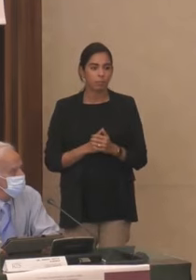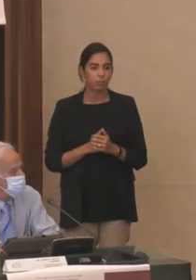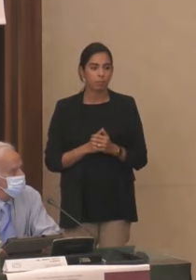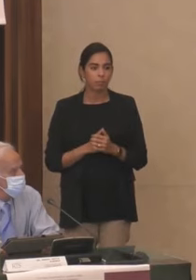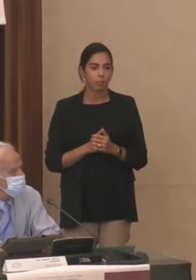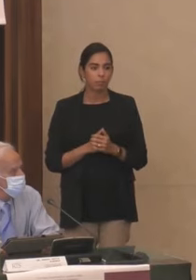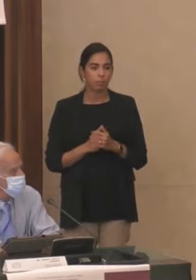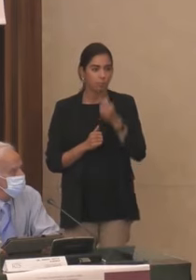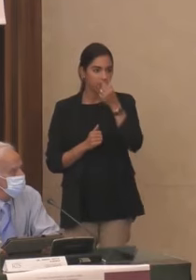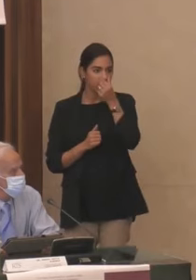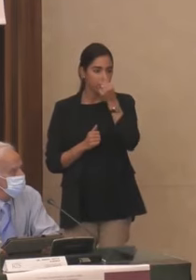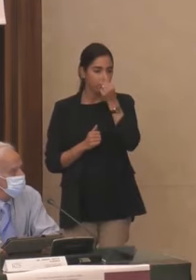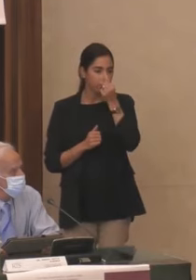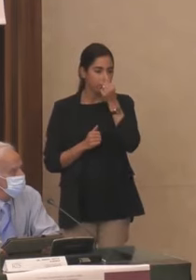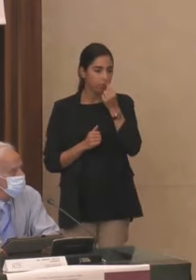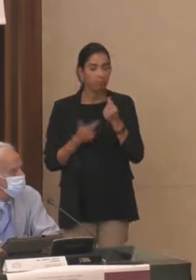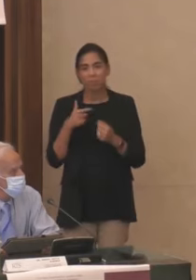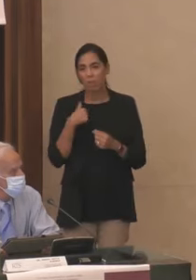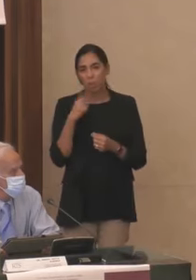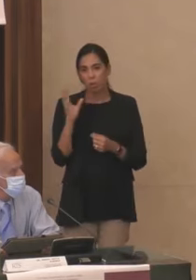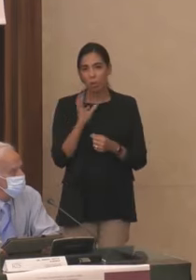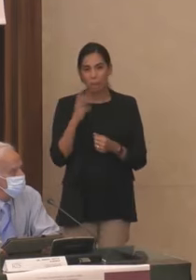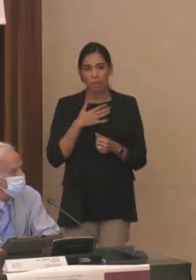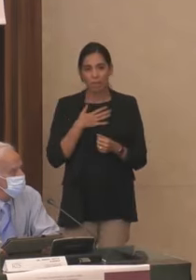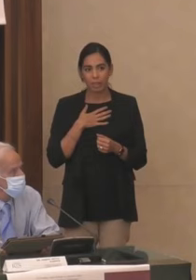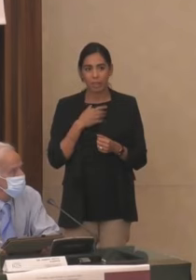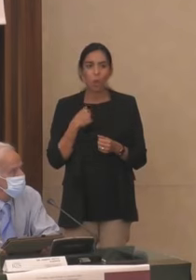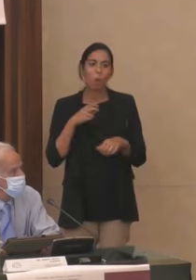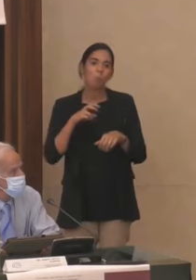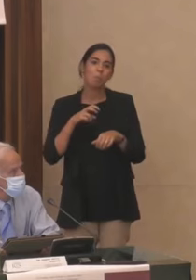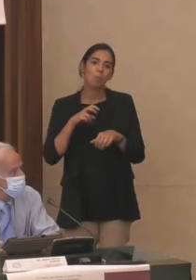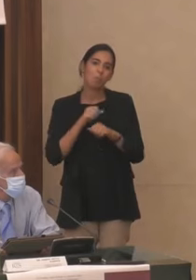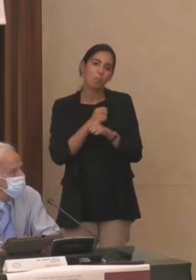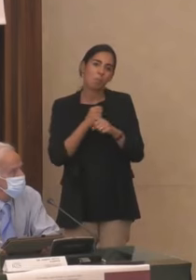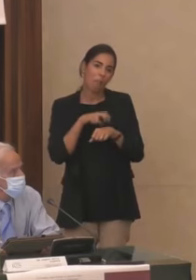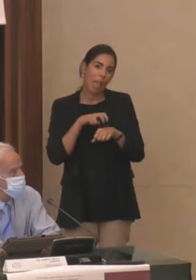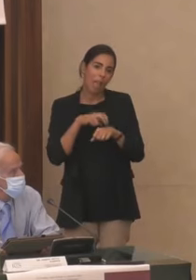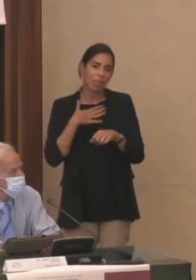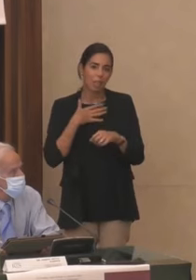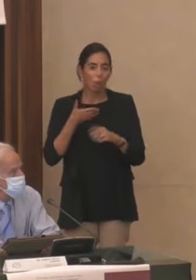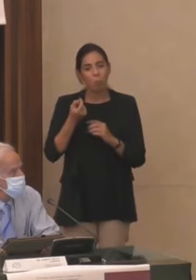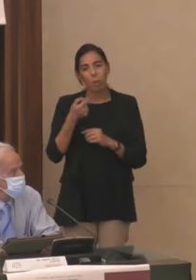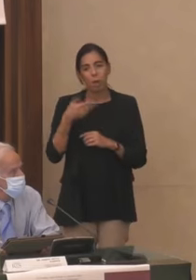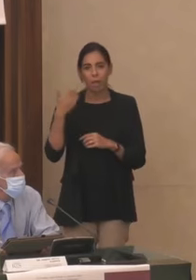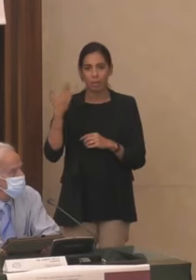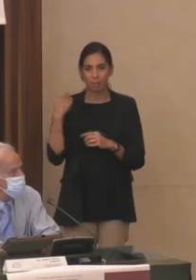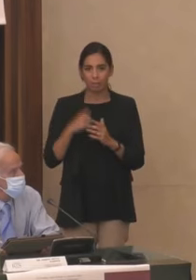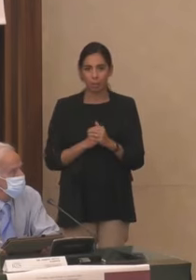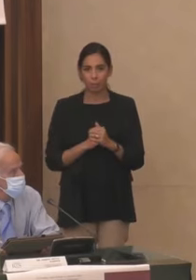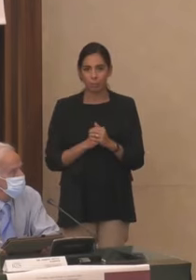Perché io sono un romantico, sono un medico all'antica, se no non avrei potuto